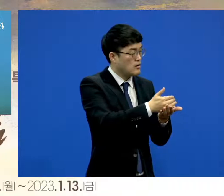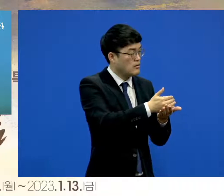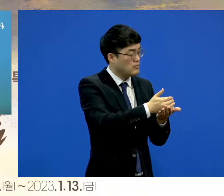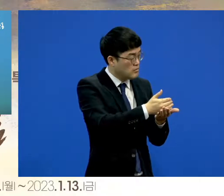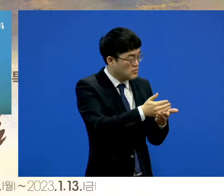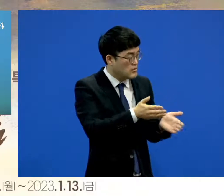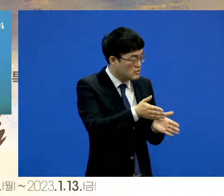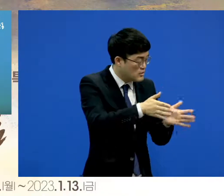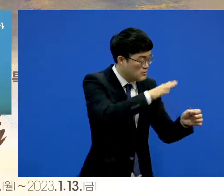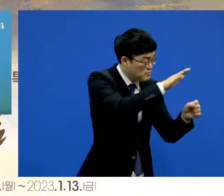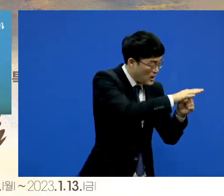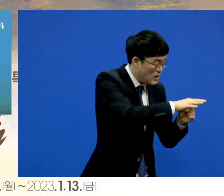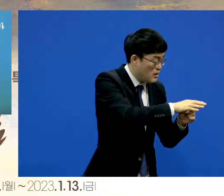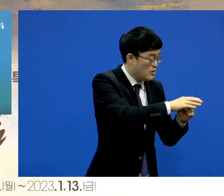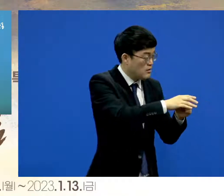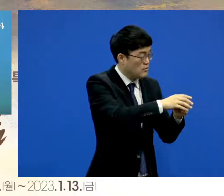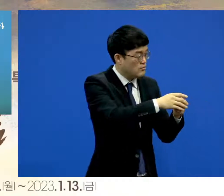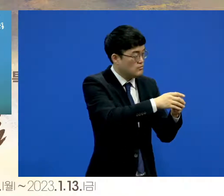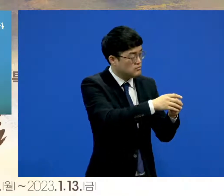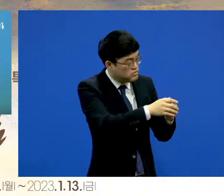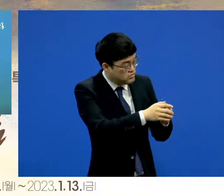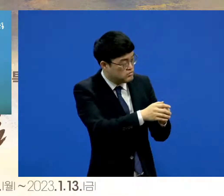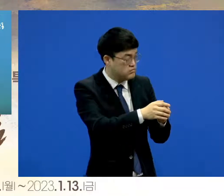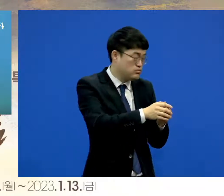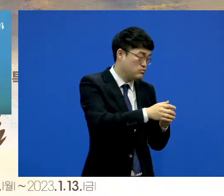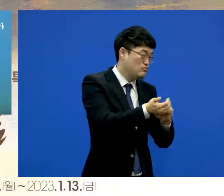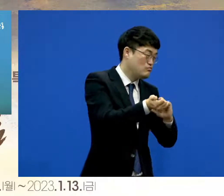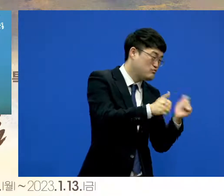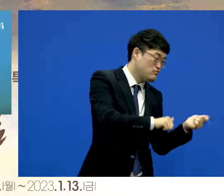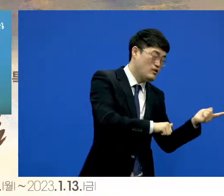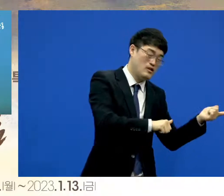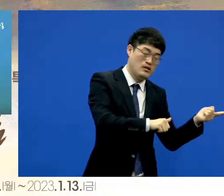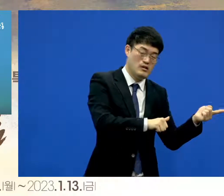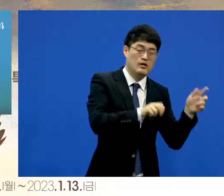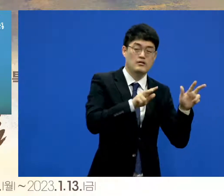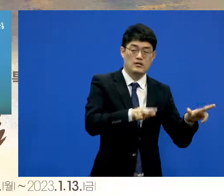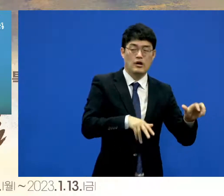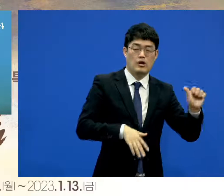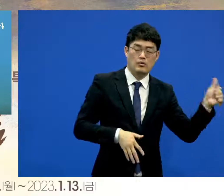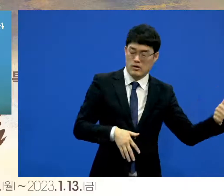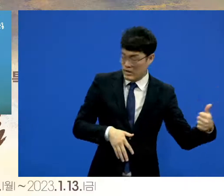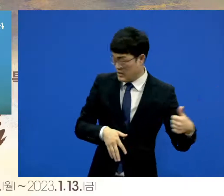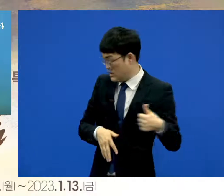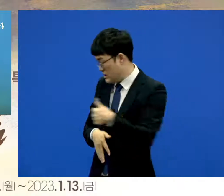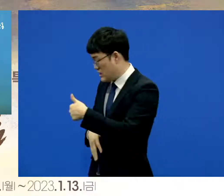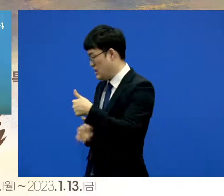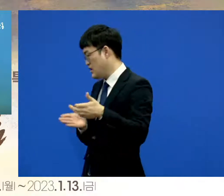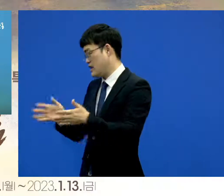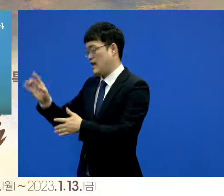하나님을 모시고 사는 길 외에는 다른 길이 없어요. 그분을 주인으로 모시고 사는 길